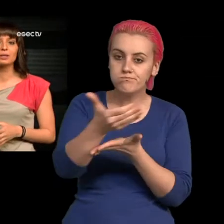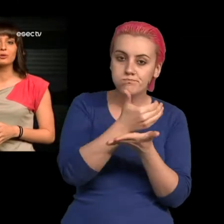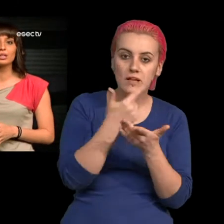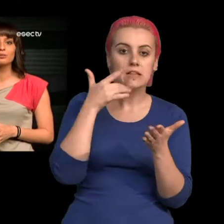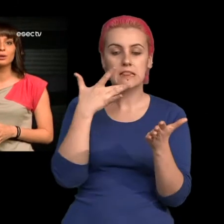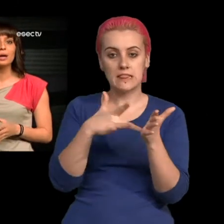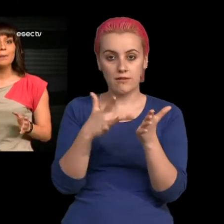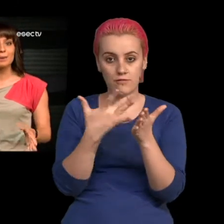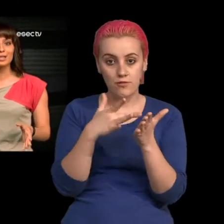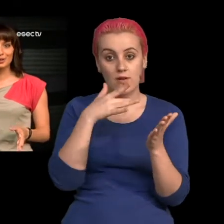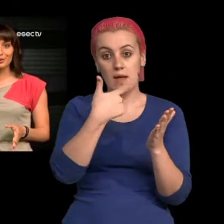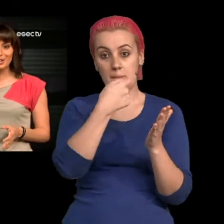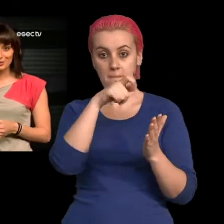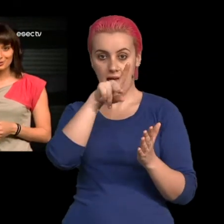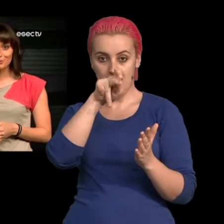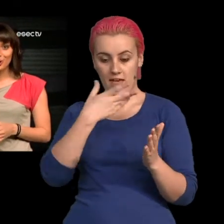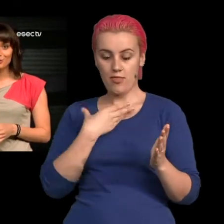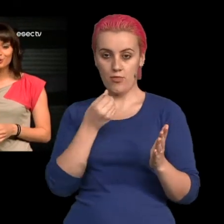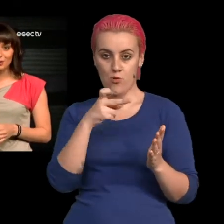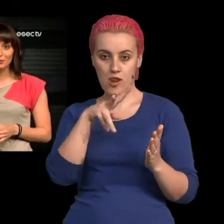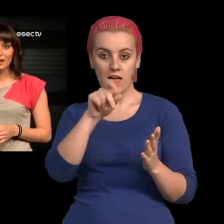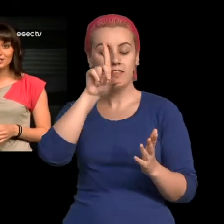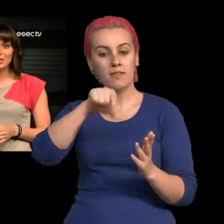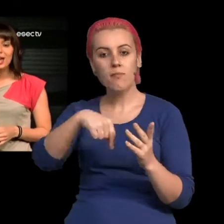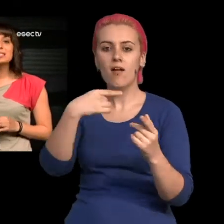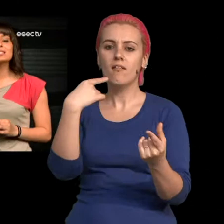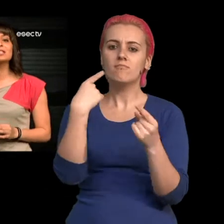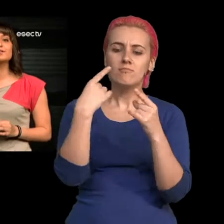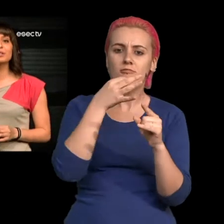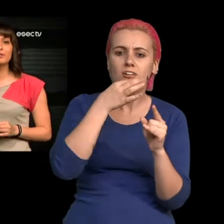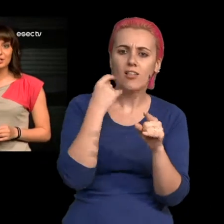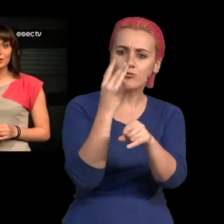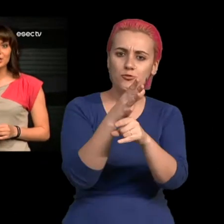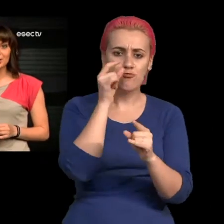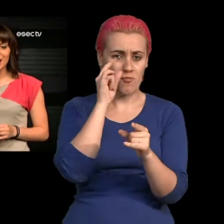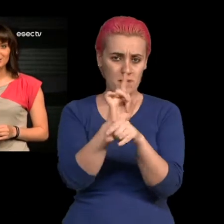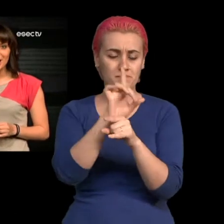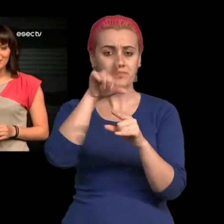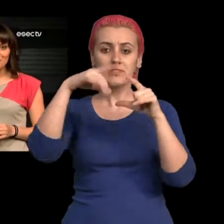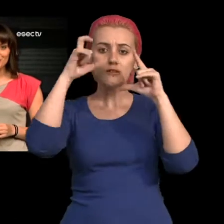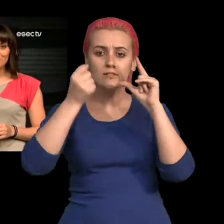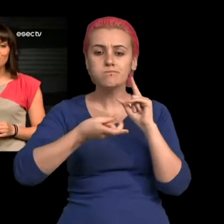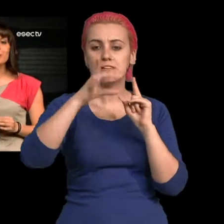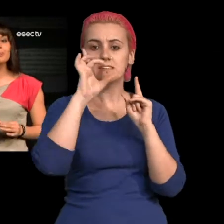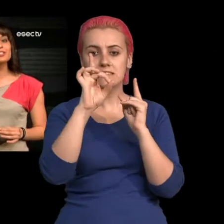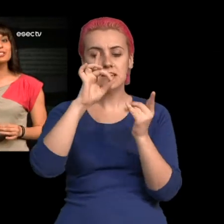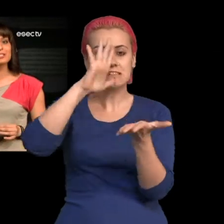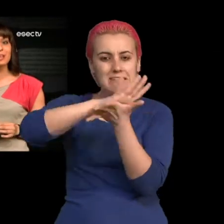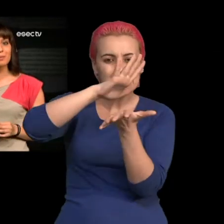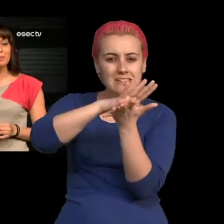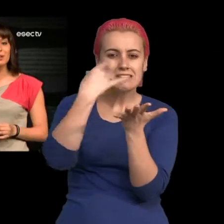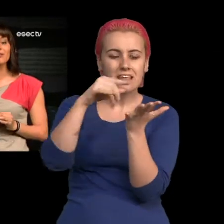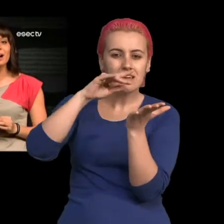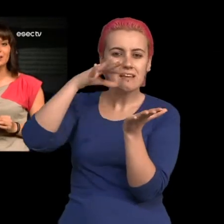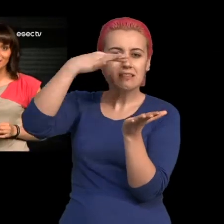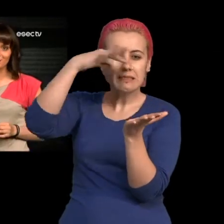de um exemplar do livro, Bela Dona e outros monólogos, de Pedro Eiras, seis fotografias originais impressas com pigmentos de tinta